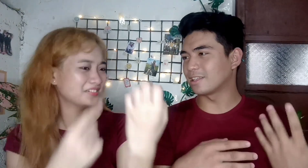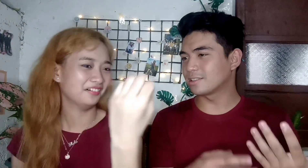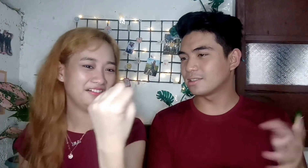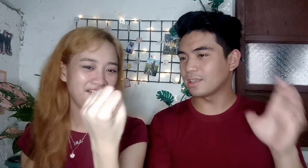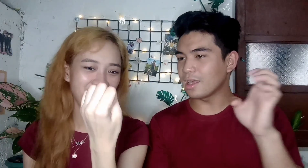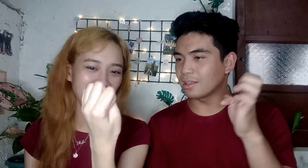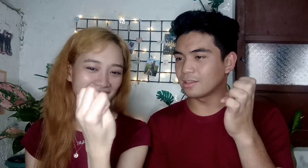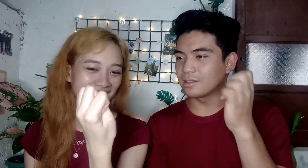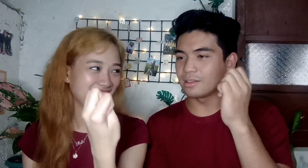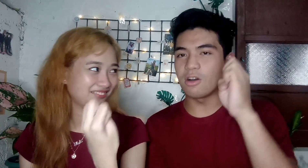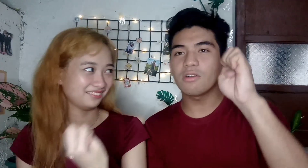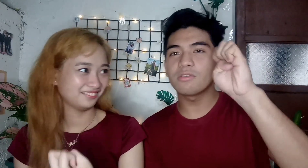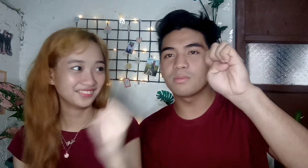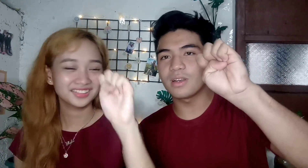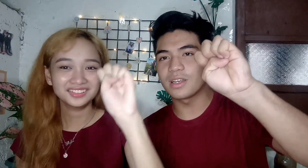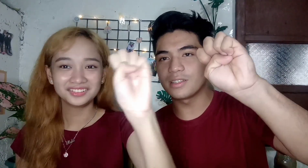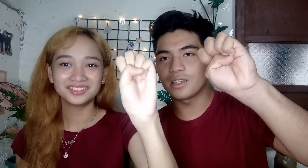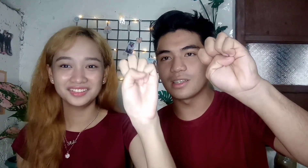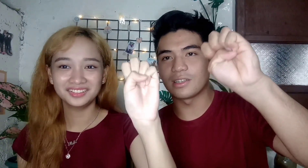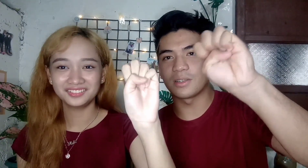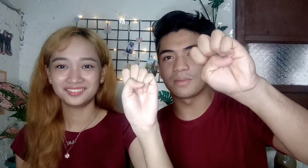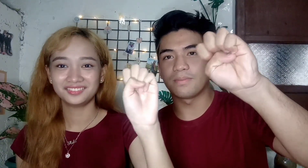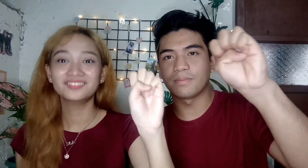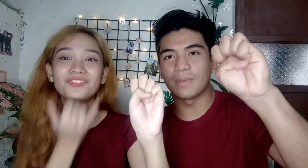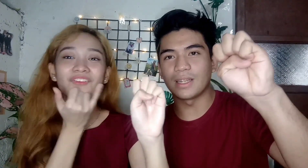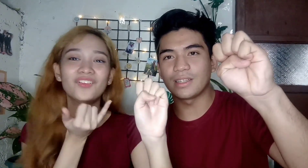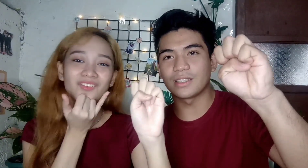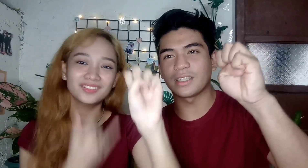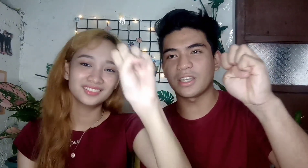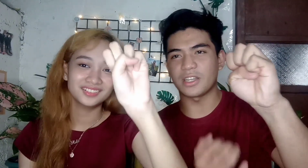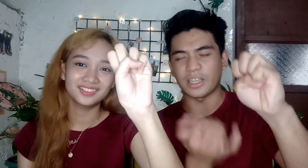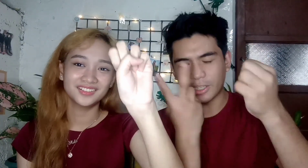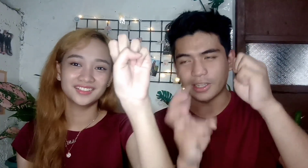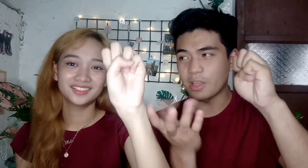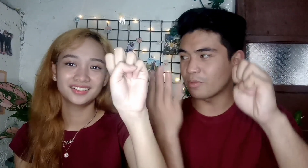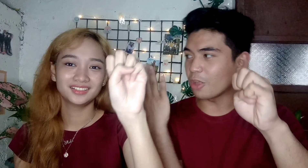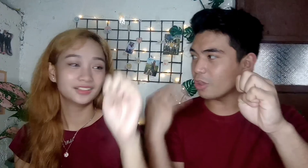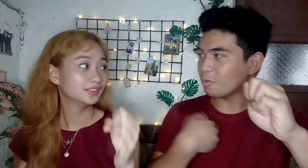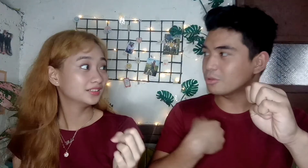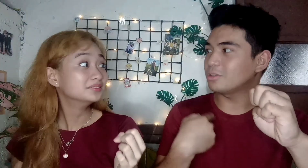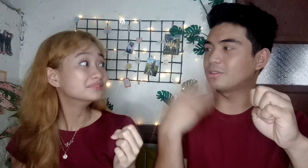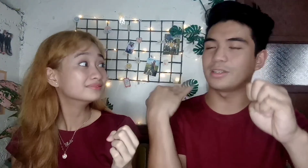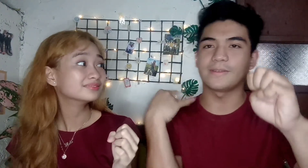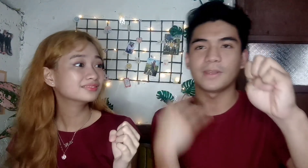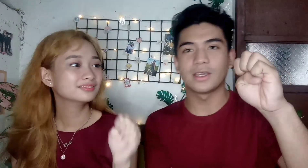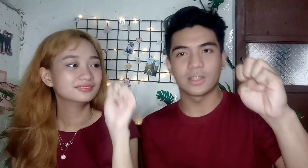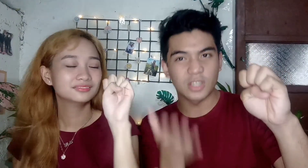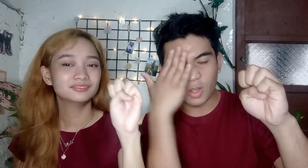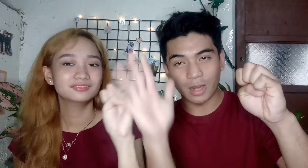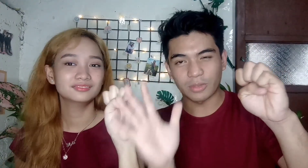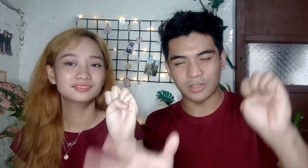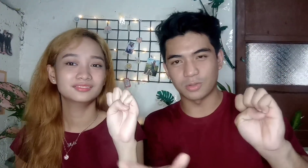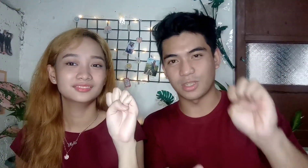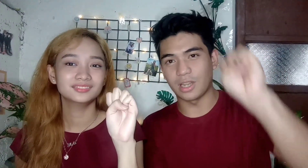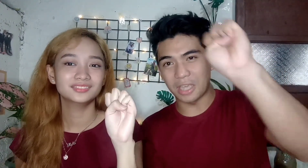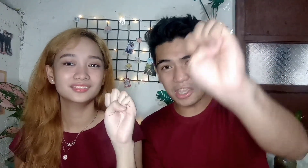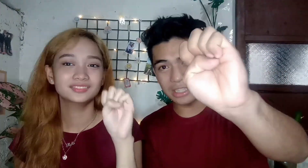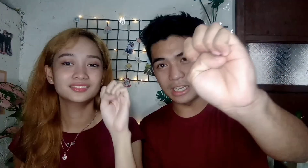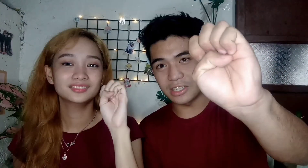Next. Ha? Oh, yung iba ganyan. Mali guys kasi nakikita. Dati ako din yung dati. Di ko alam guys yung sign lang. Eh, ganyan